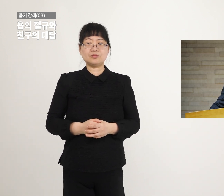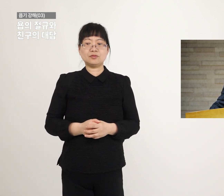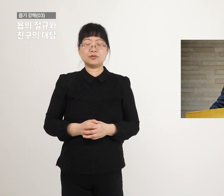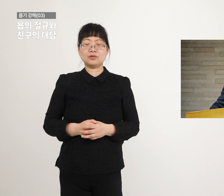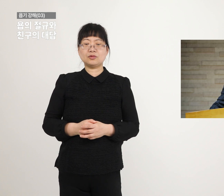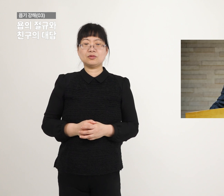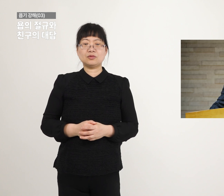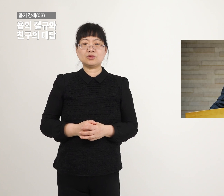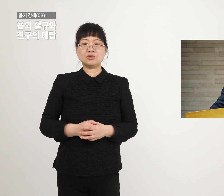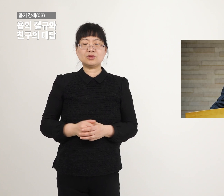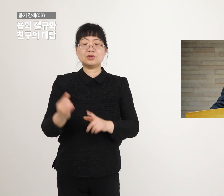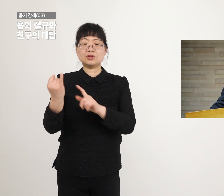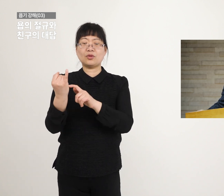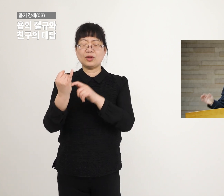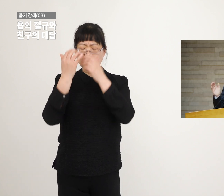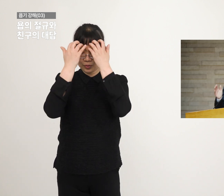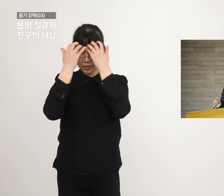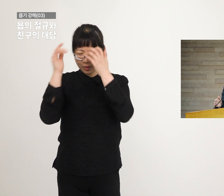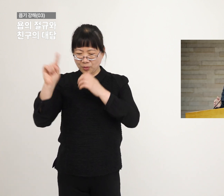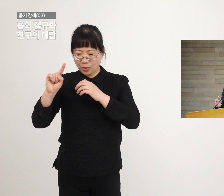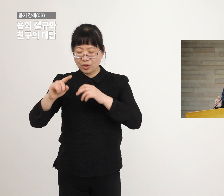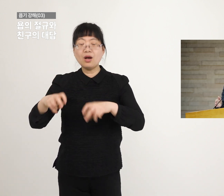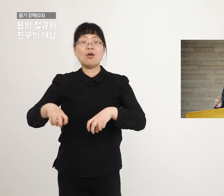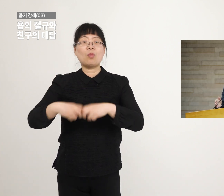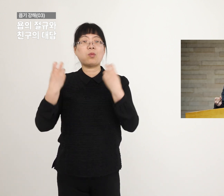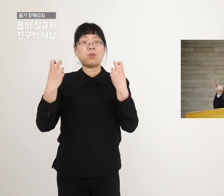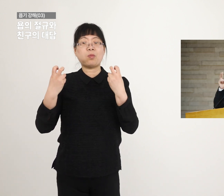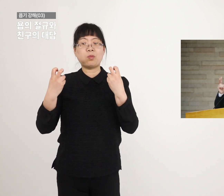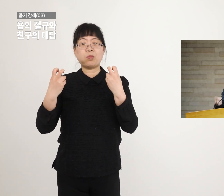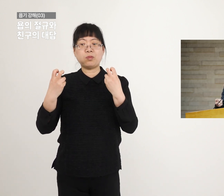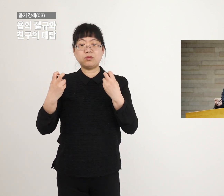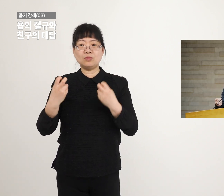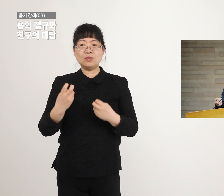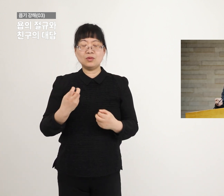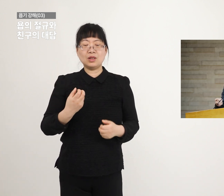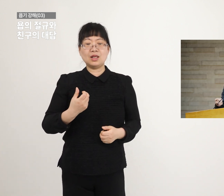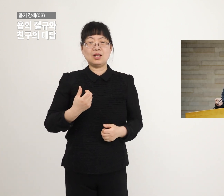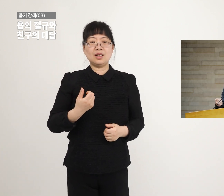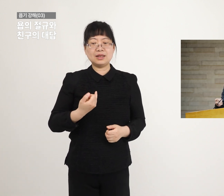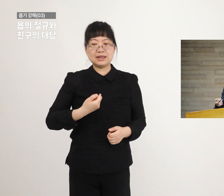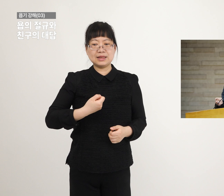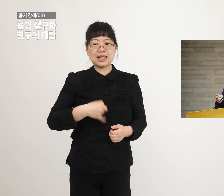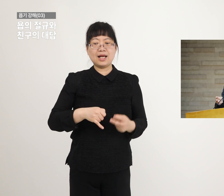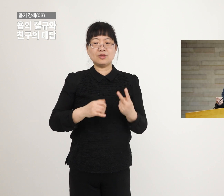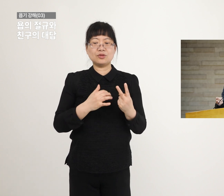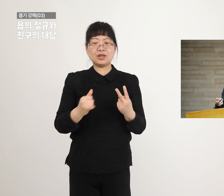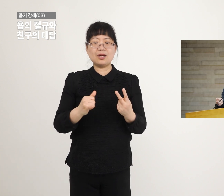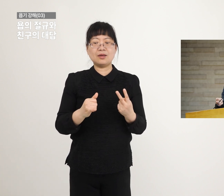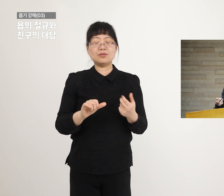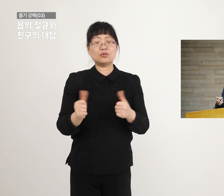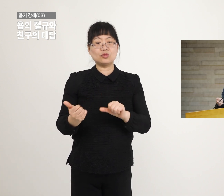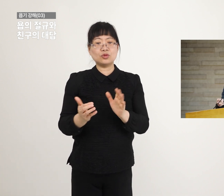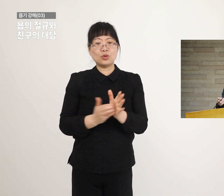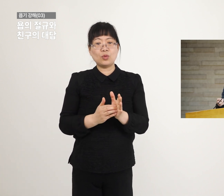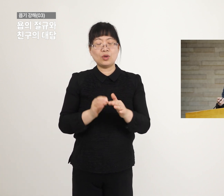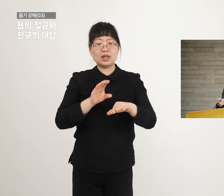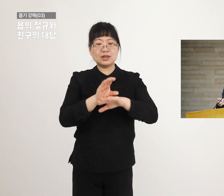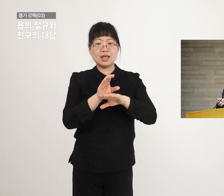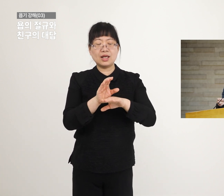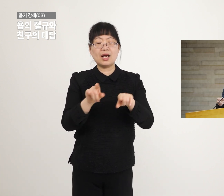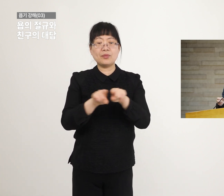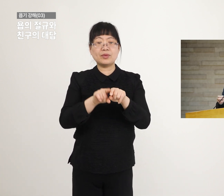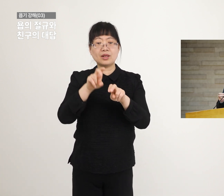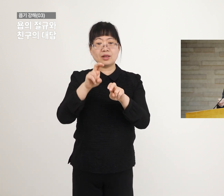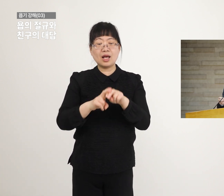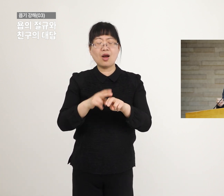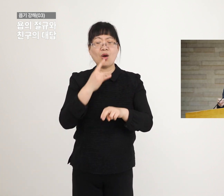어떤 고통인가 하면 교통사고로 두 딸을 잃고 그 차에 함께